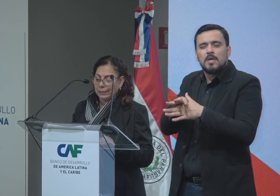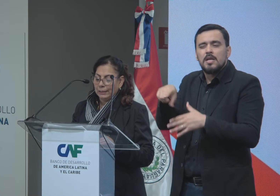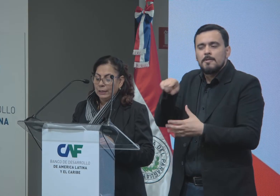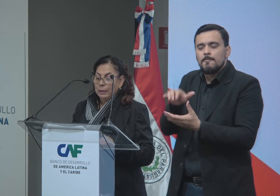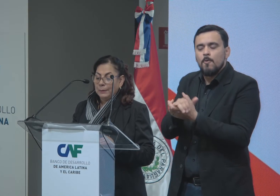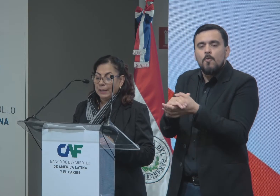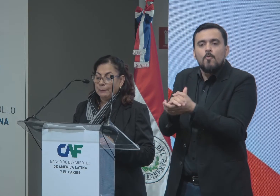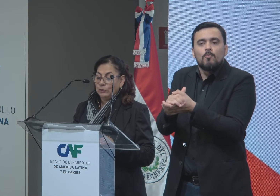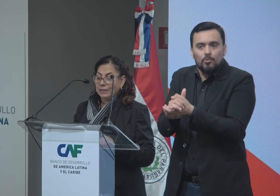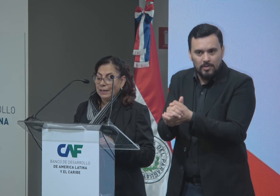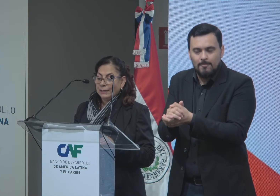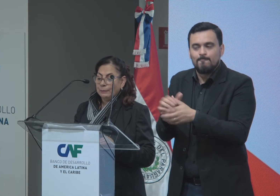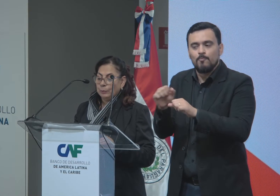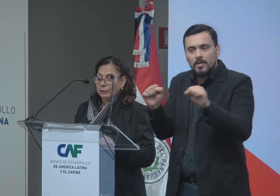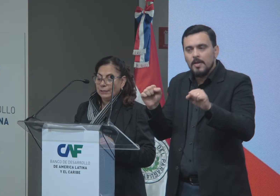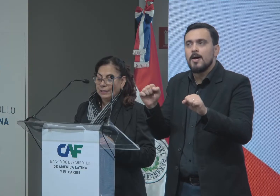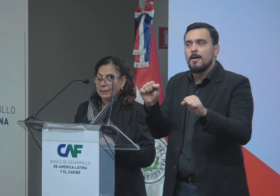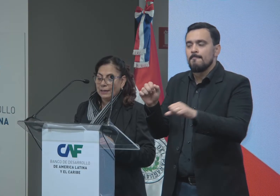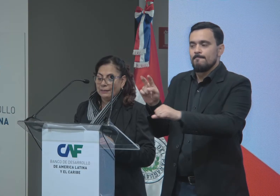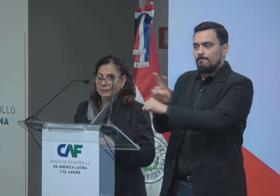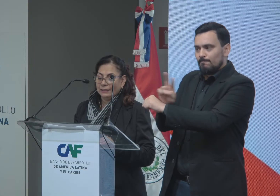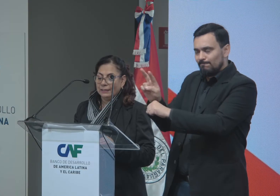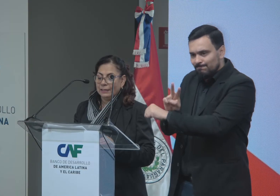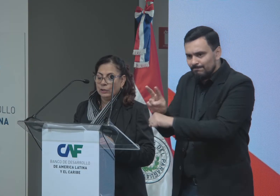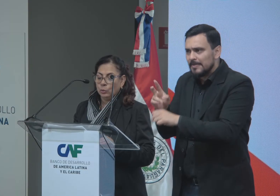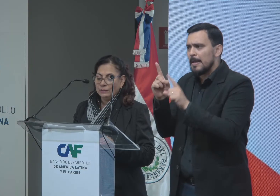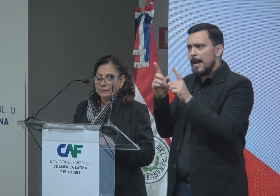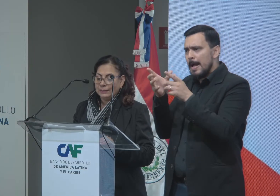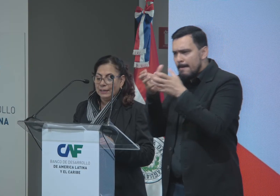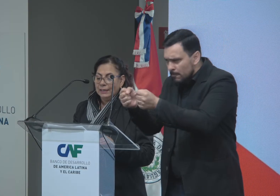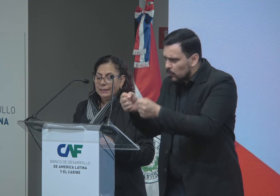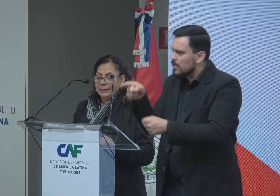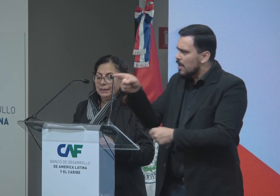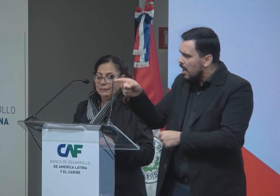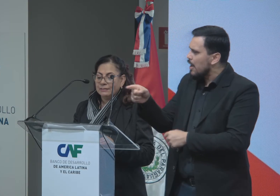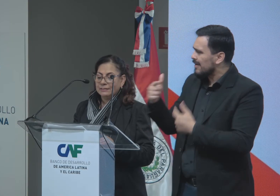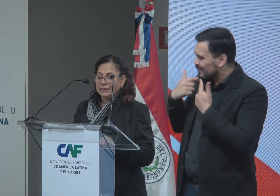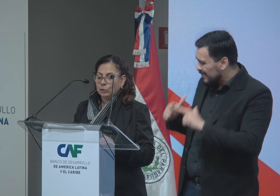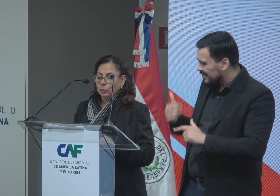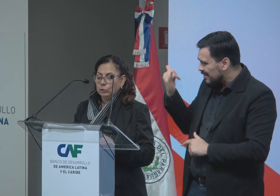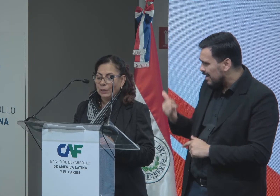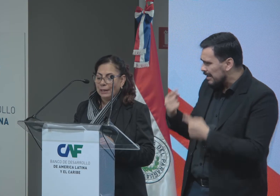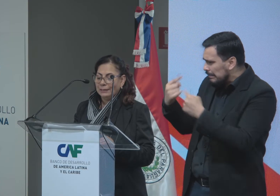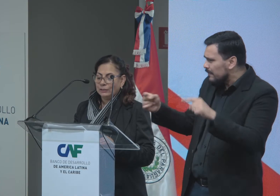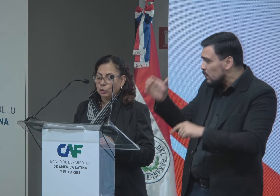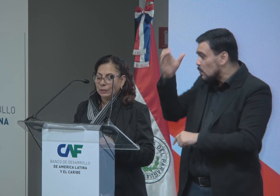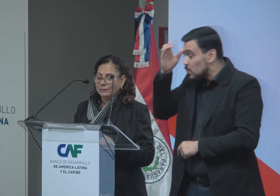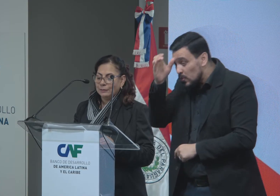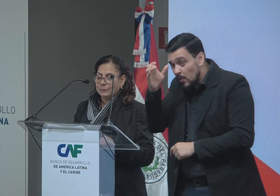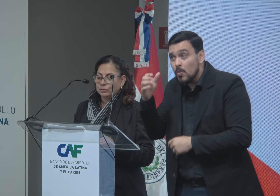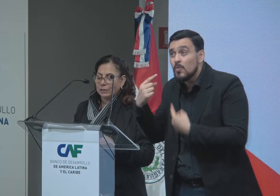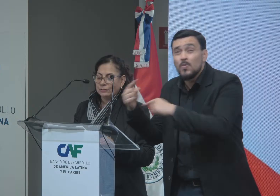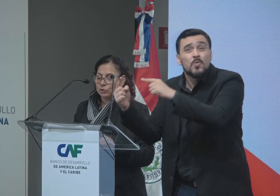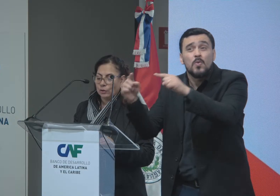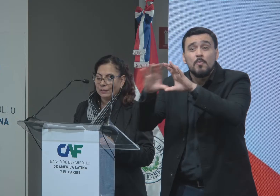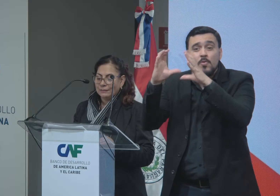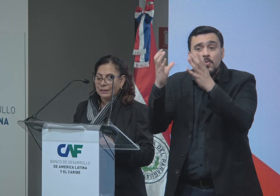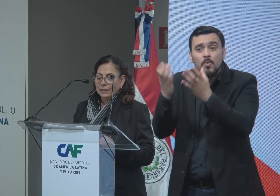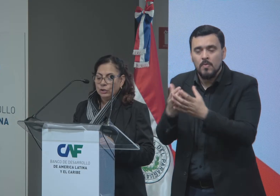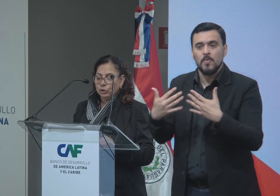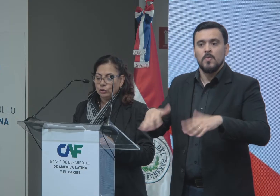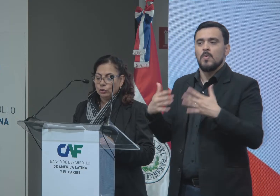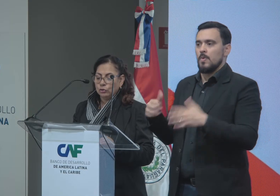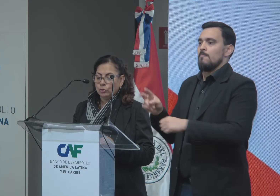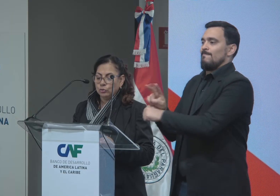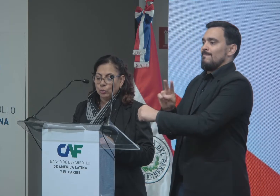única para apoyar y proteger la identidad lingüística y la diversidad cultural de todas las personas sordas